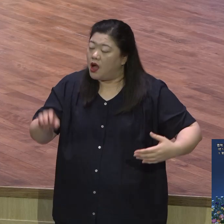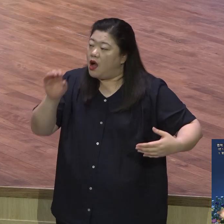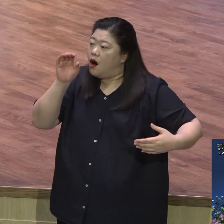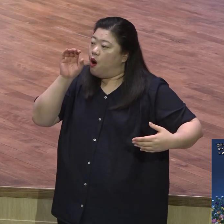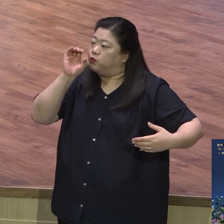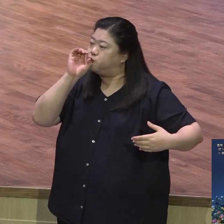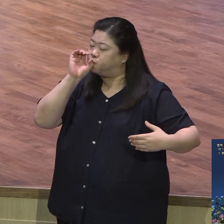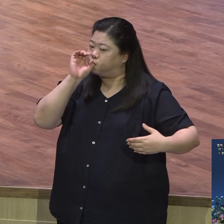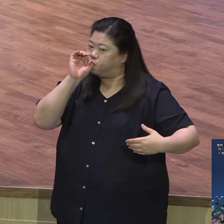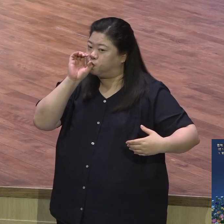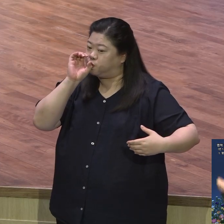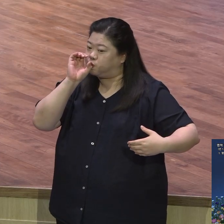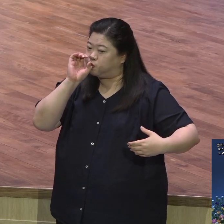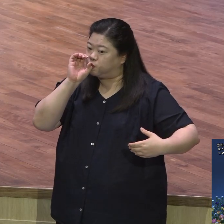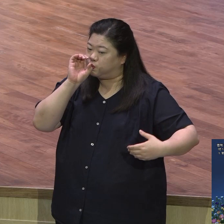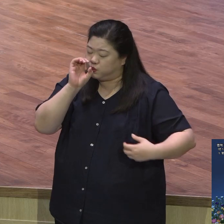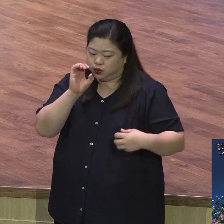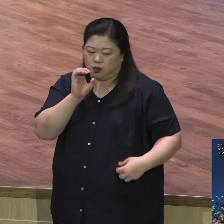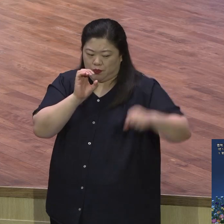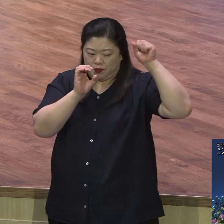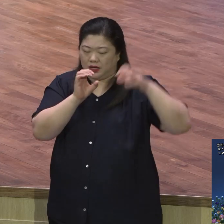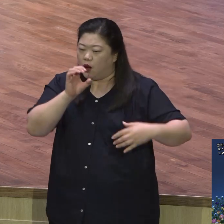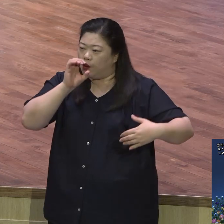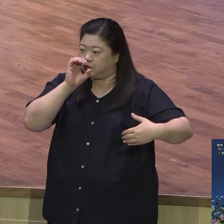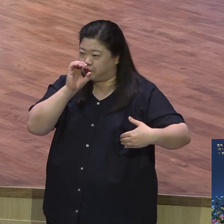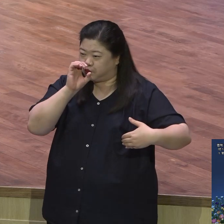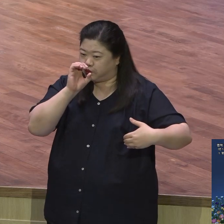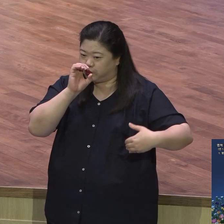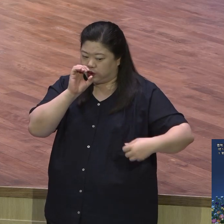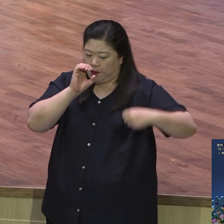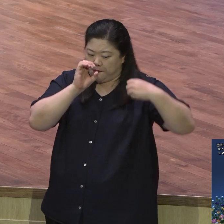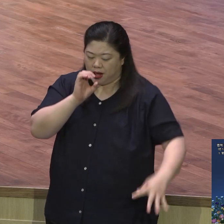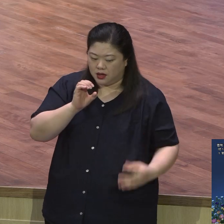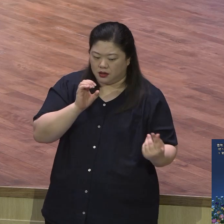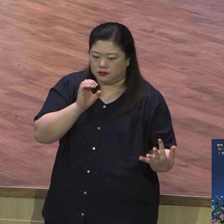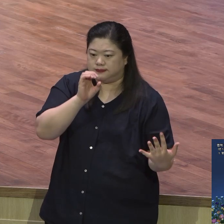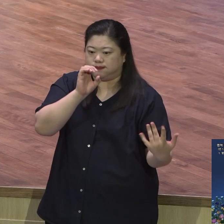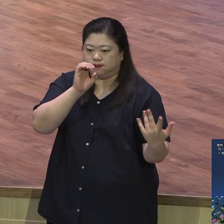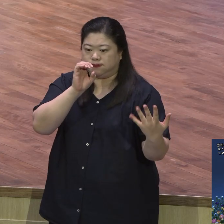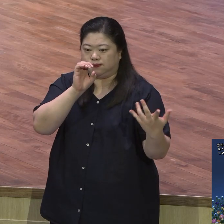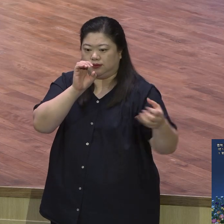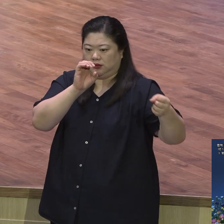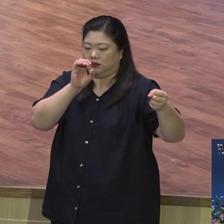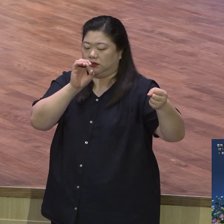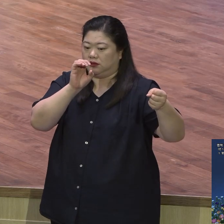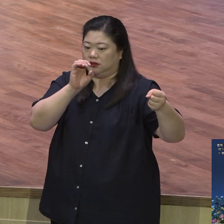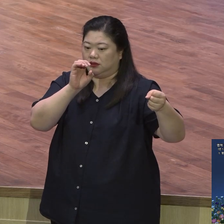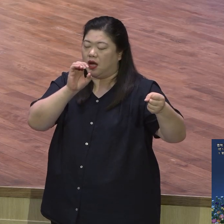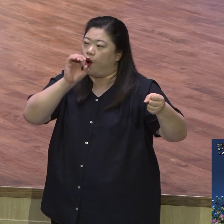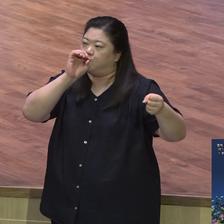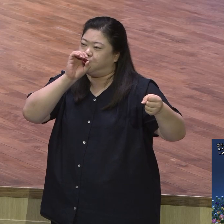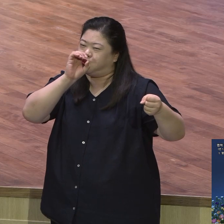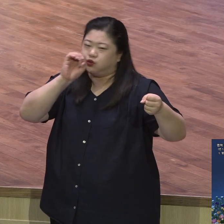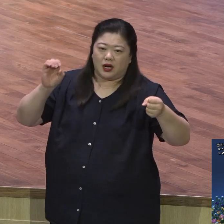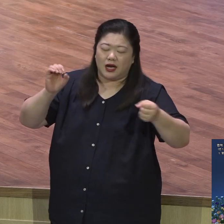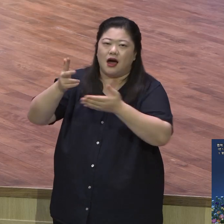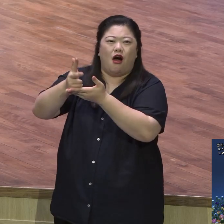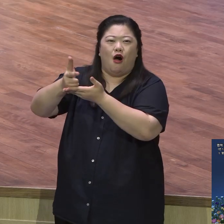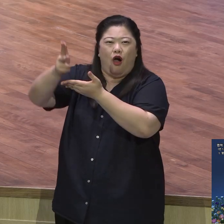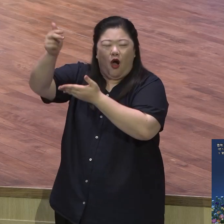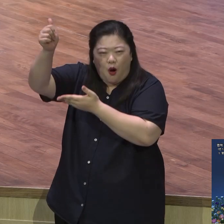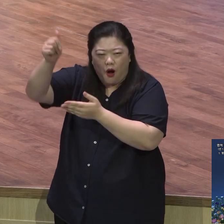거기서 햇불이잖아요. 햇불을 딱 깨면서 햇불을 높이더라. 그러면서 뭐라고 외쳐라. 외쳐라. 그러냐. 여호와와 기도원의 칼이다.